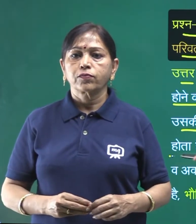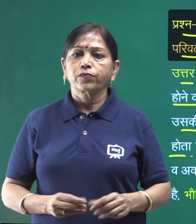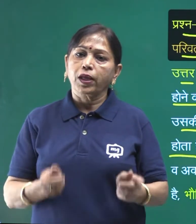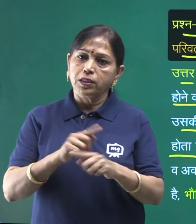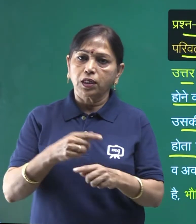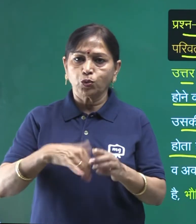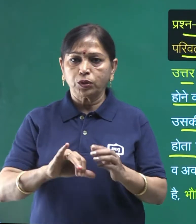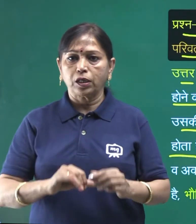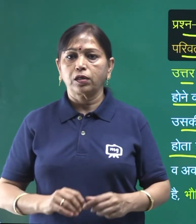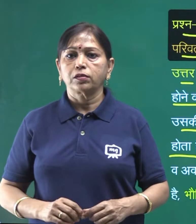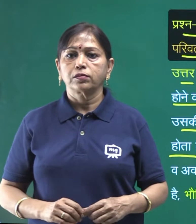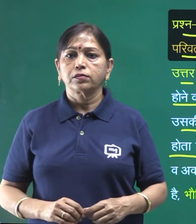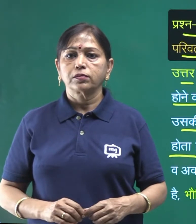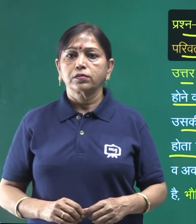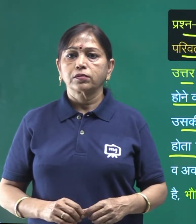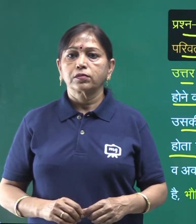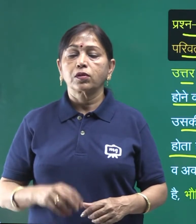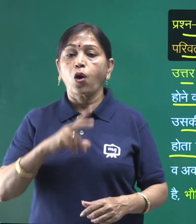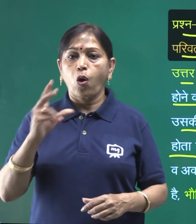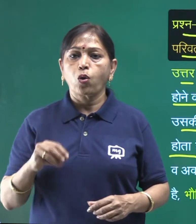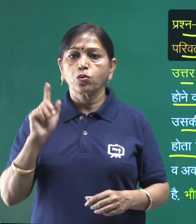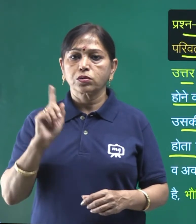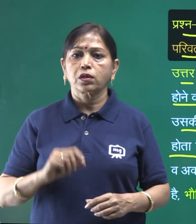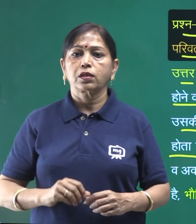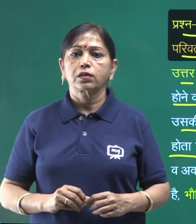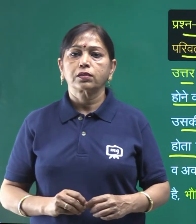परिवर्तन होता है तथा उसके